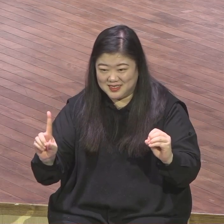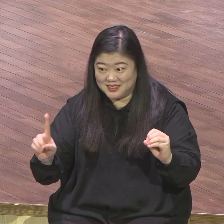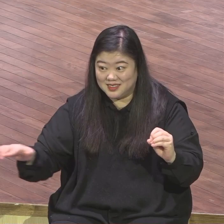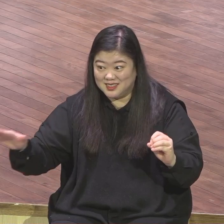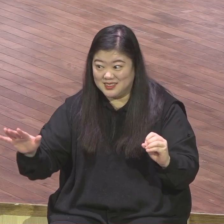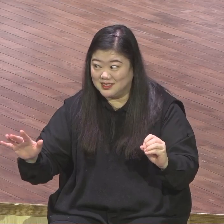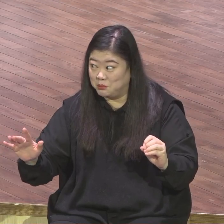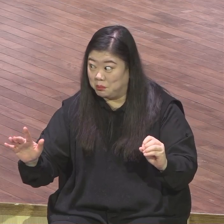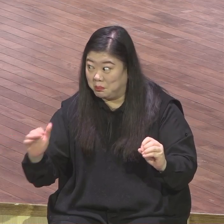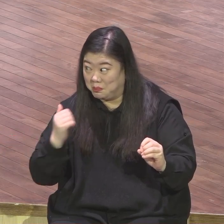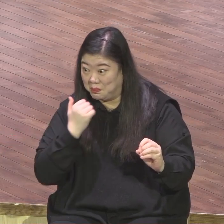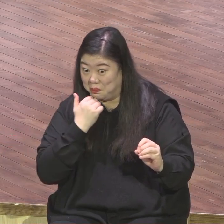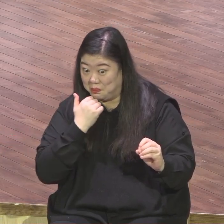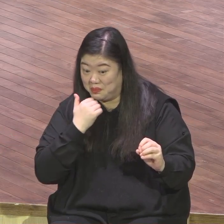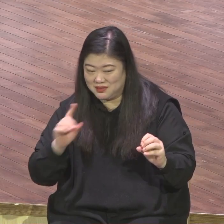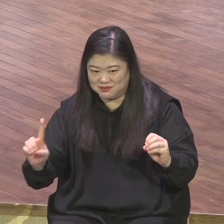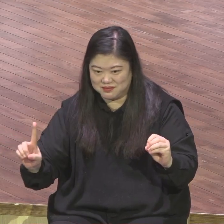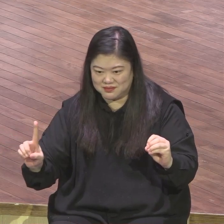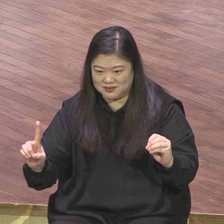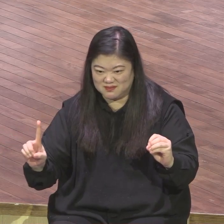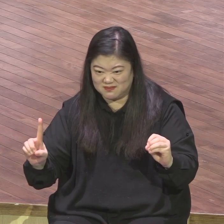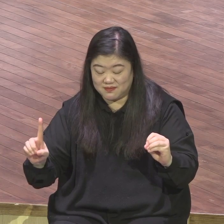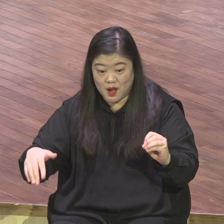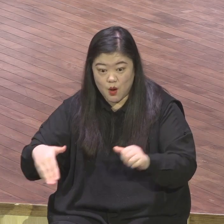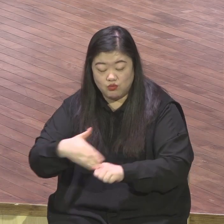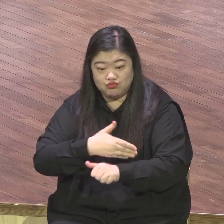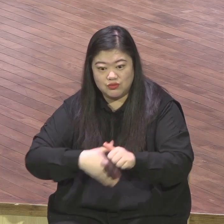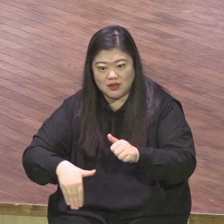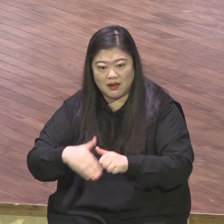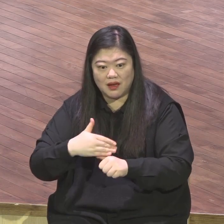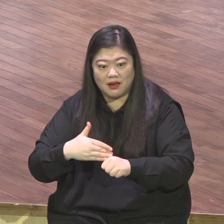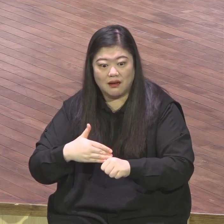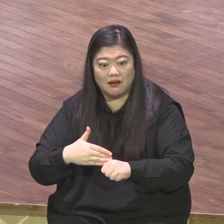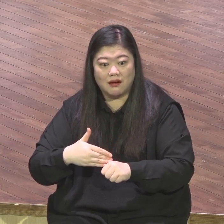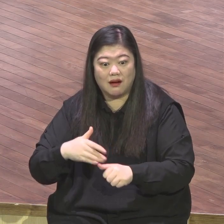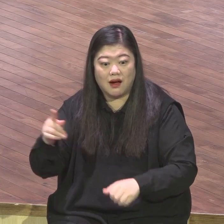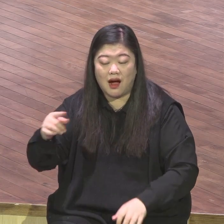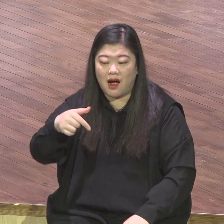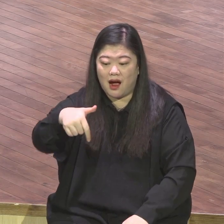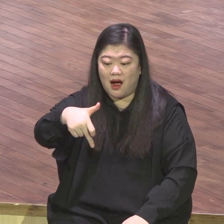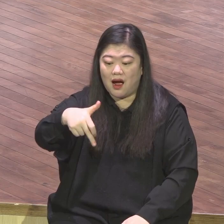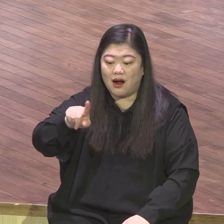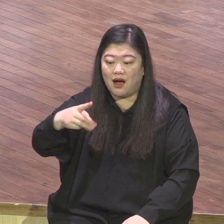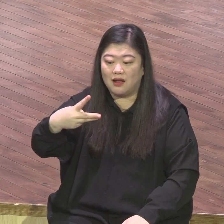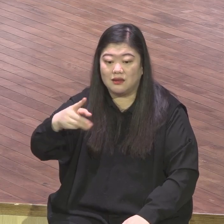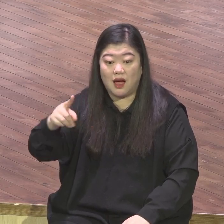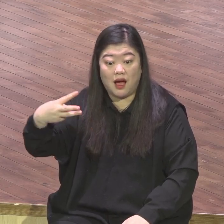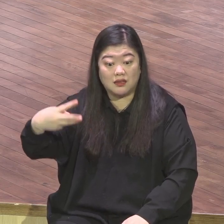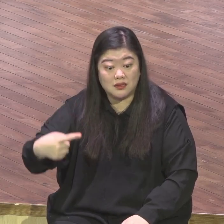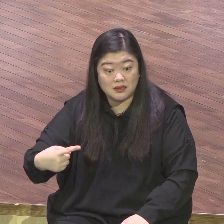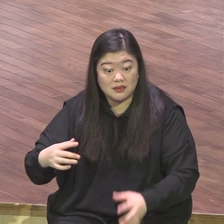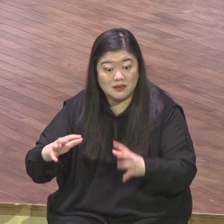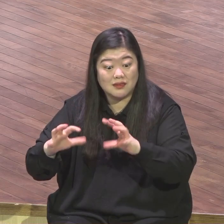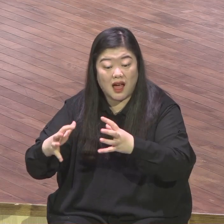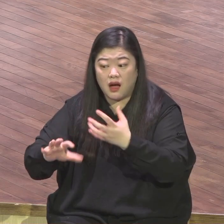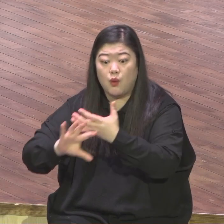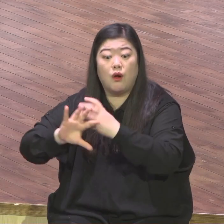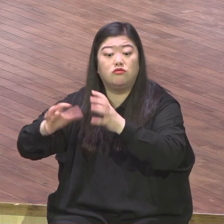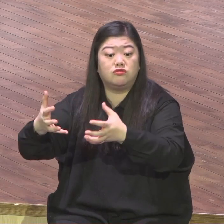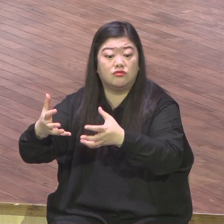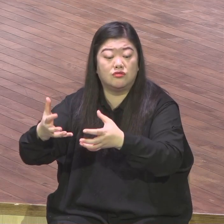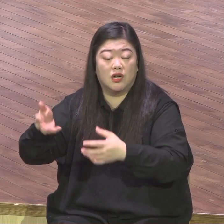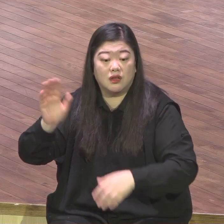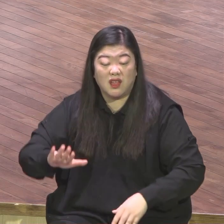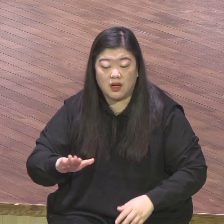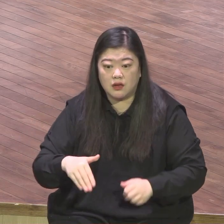그 분위기가 야 이 뭐 얼마나 포르투갈이 강합니까? 호날두가 있는